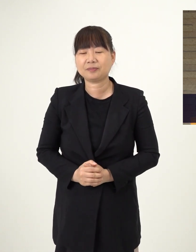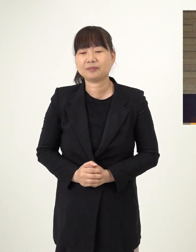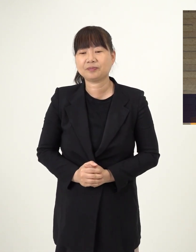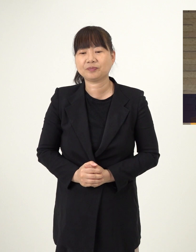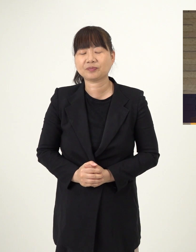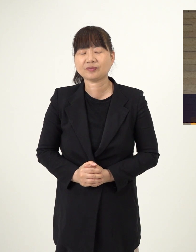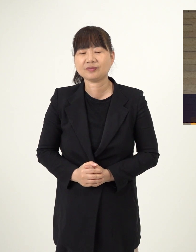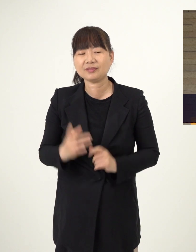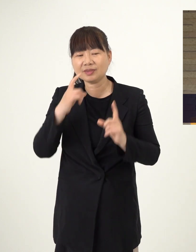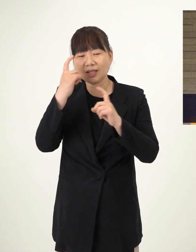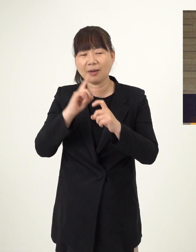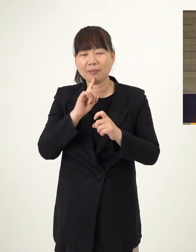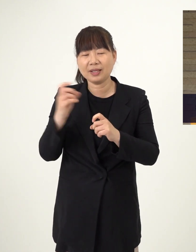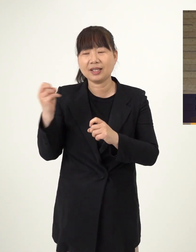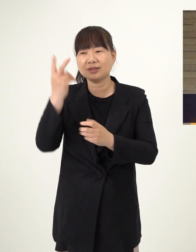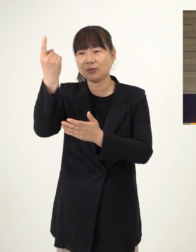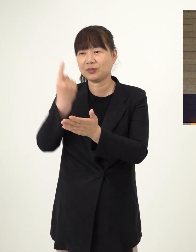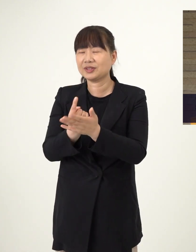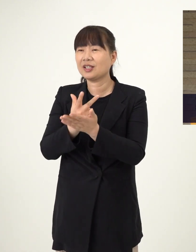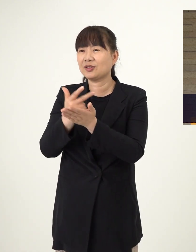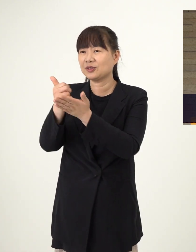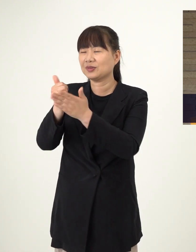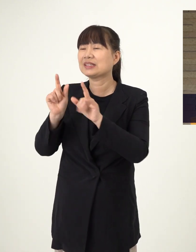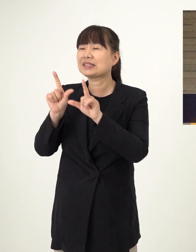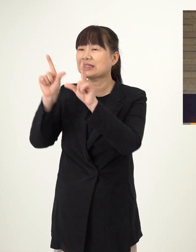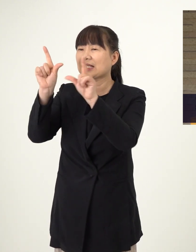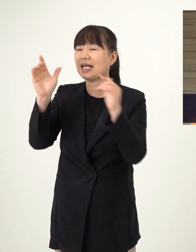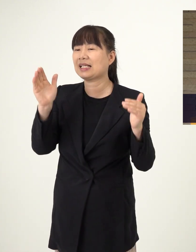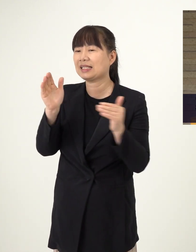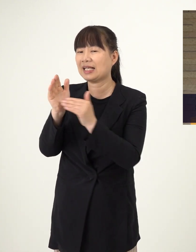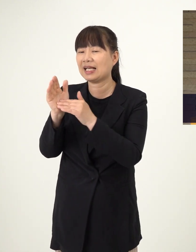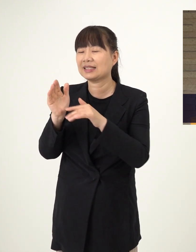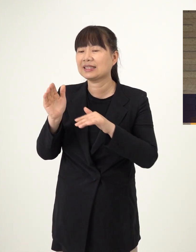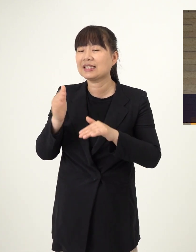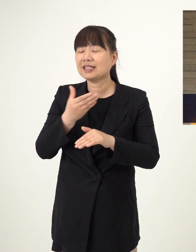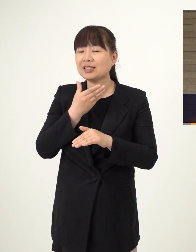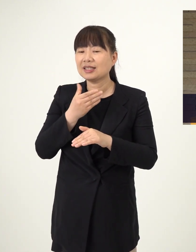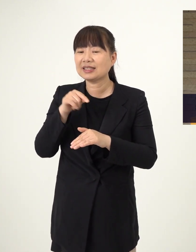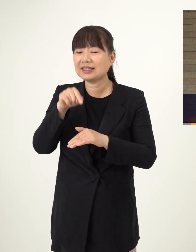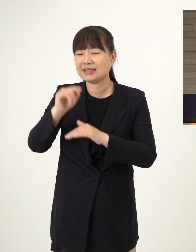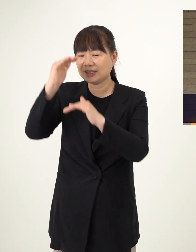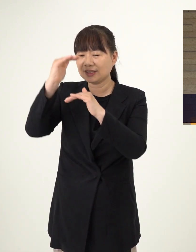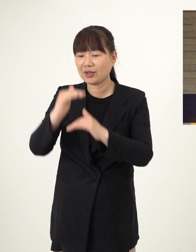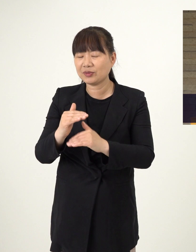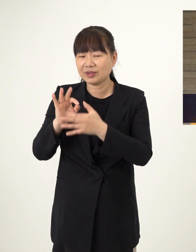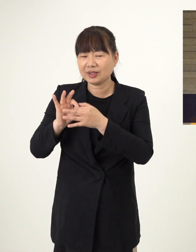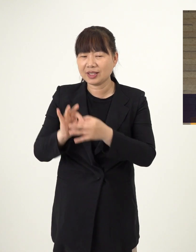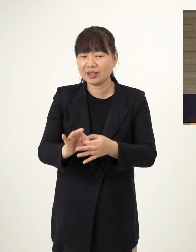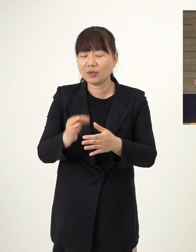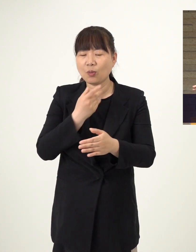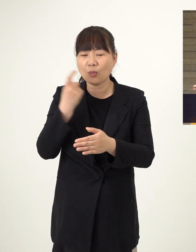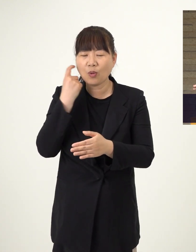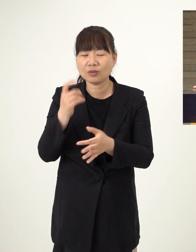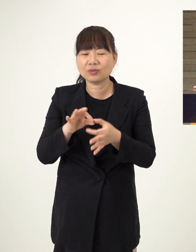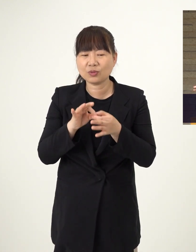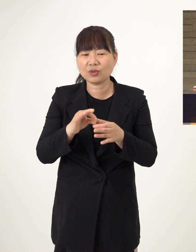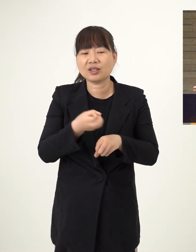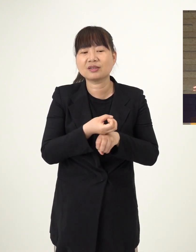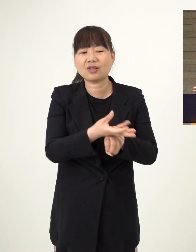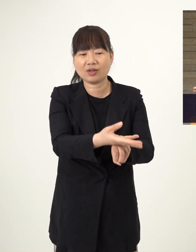속에는 다시 오실 주님의 그날까지 이것을 계속 복음을 통해서 전하라는